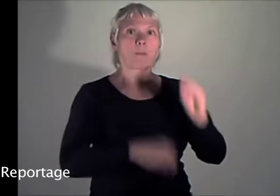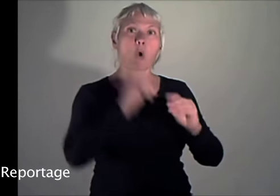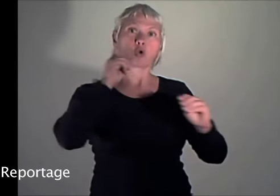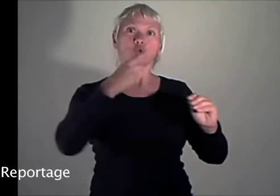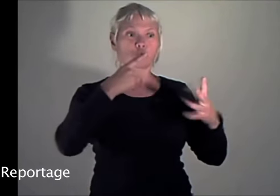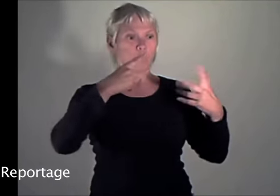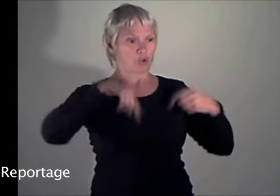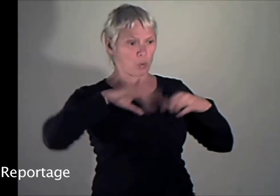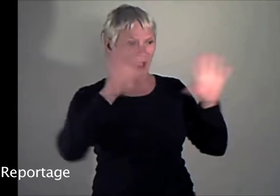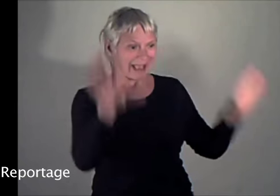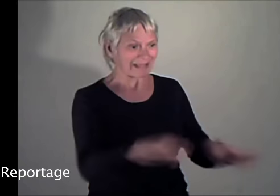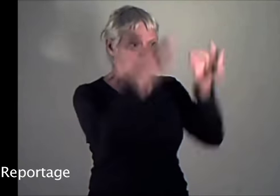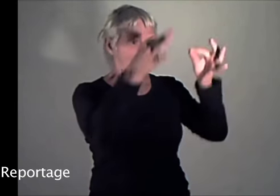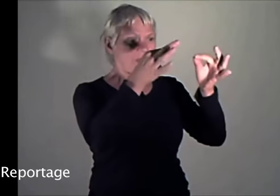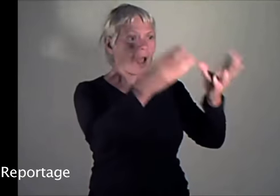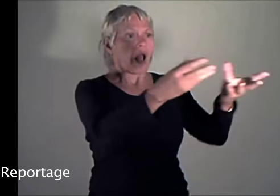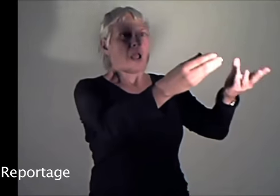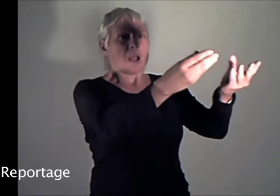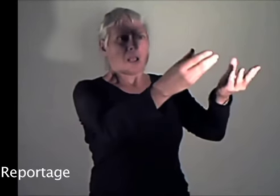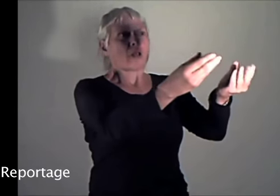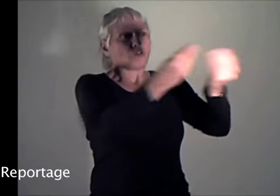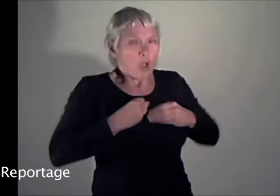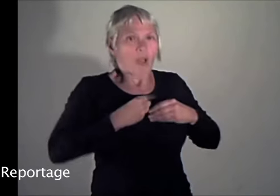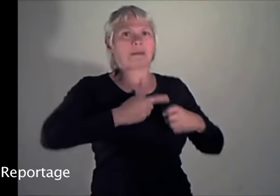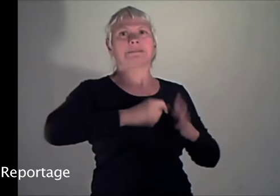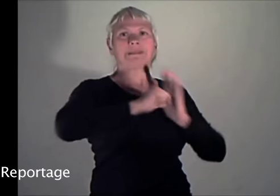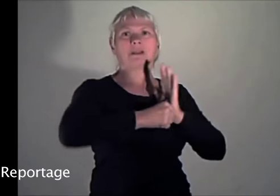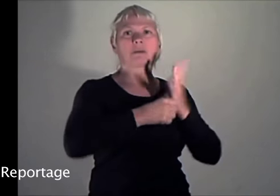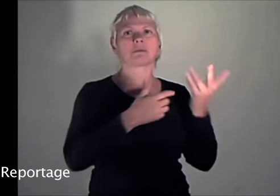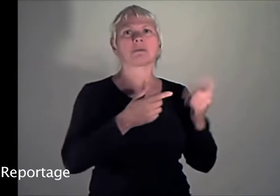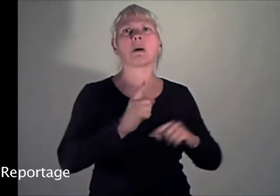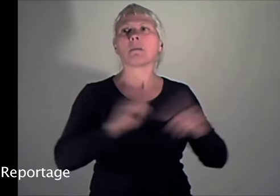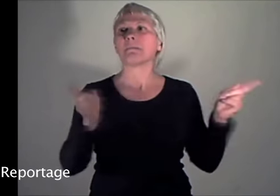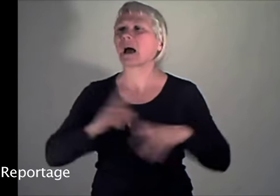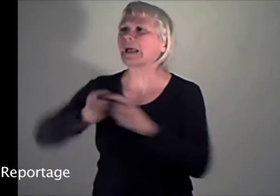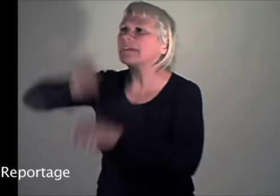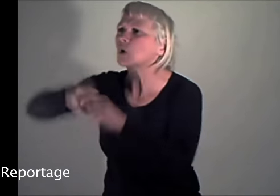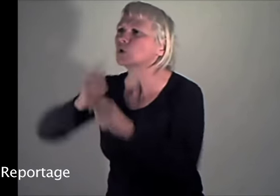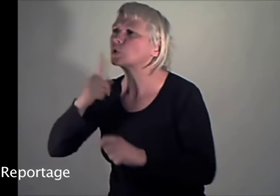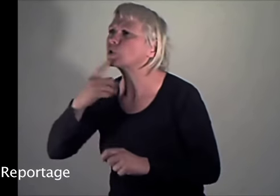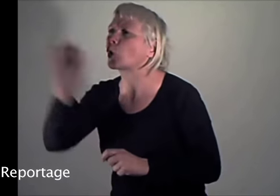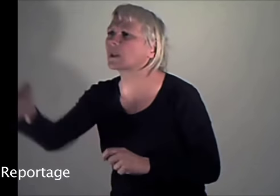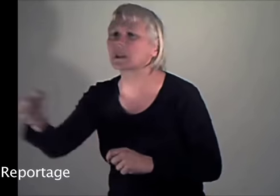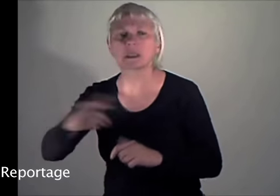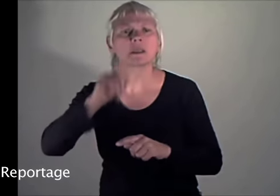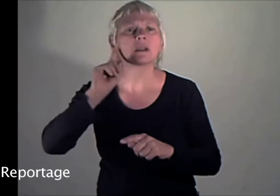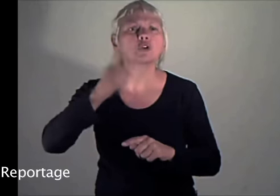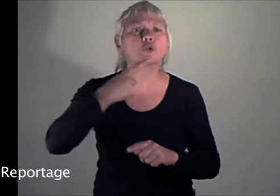où on va dire toi t'es sourd parce qu'on te donne ce passeport-là. Patrick. Je pourrais rajouter que la société,